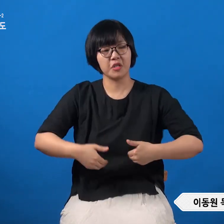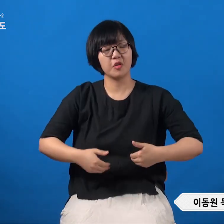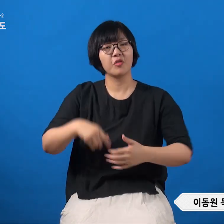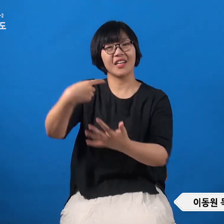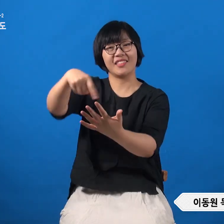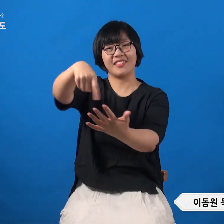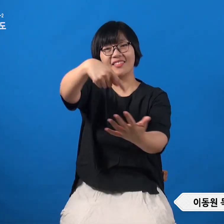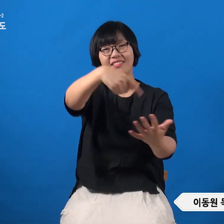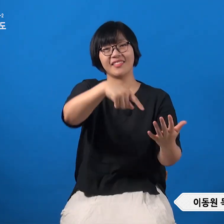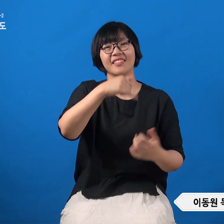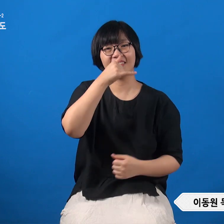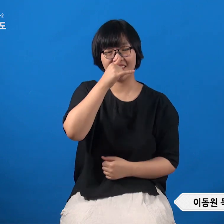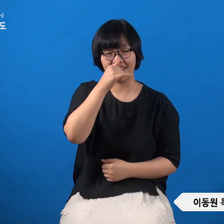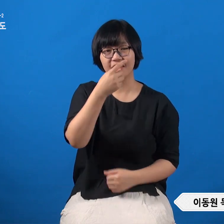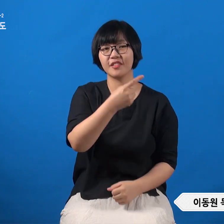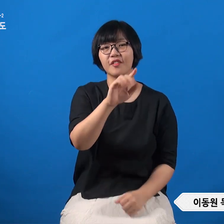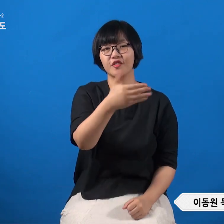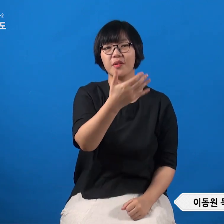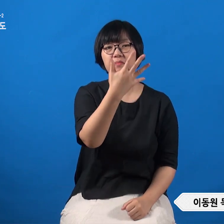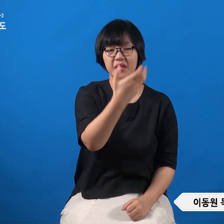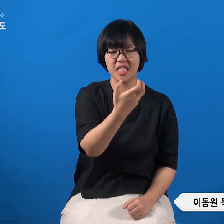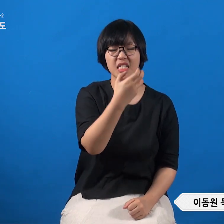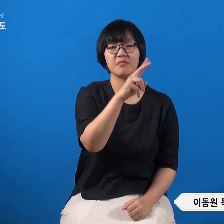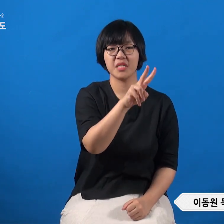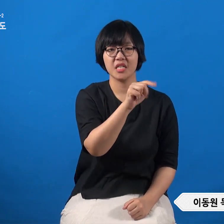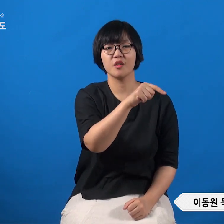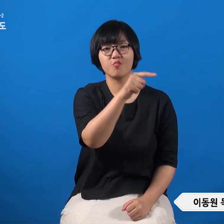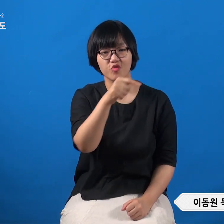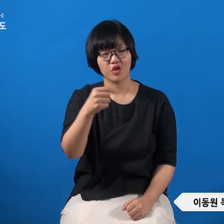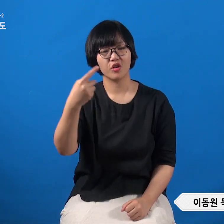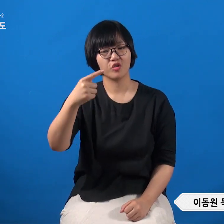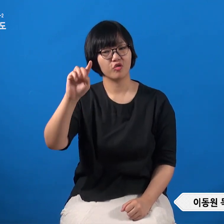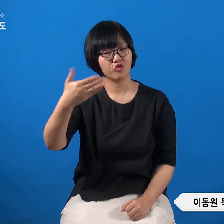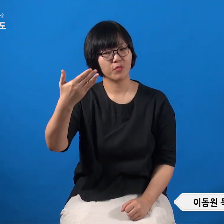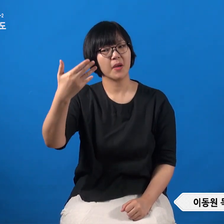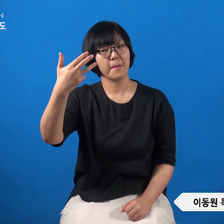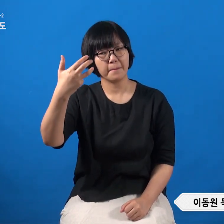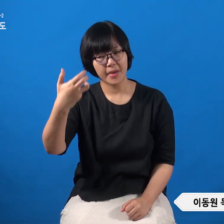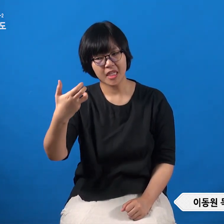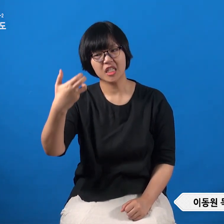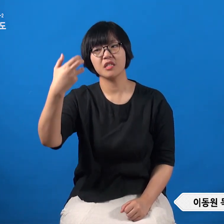이렇게 기도가 계속됩니다. 1982년부터 89년까지.